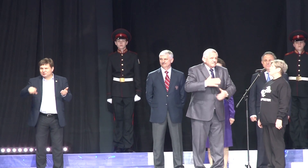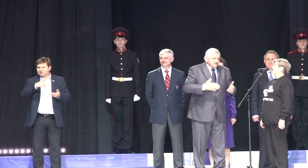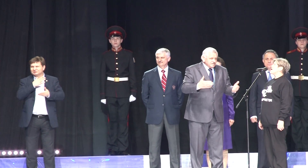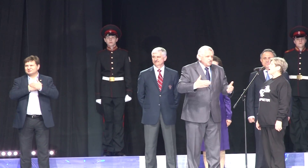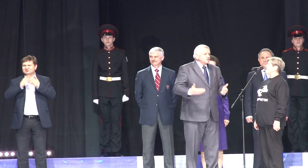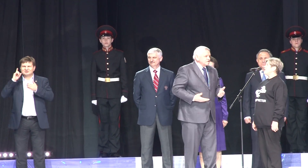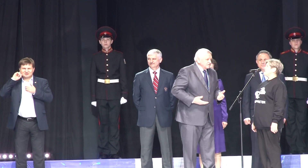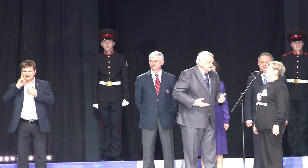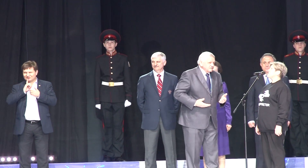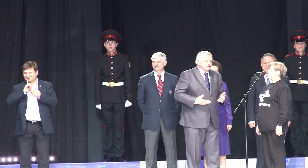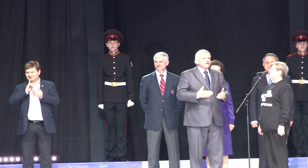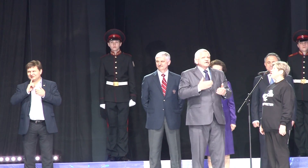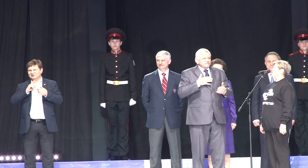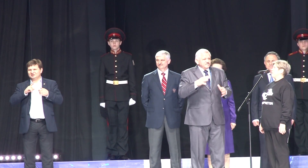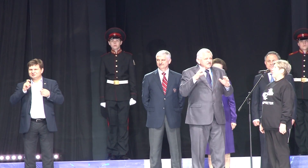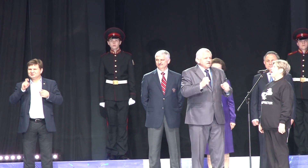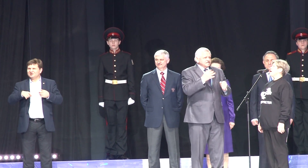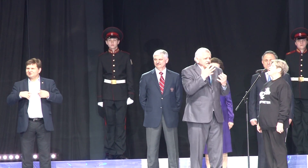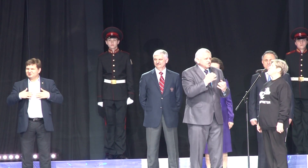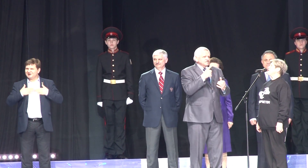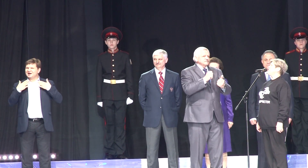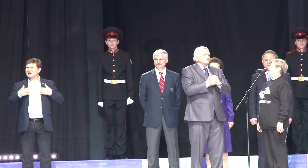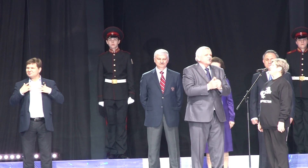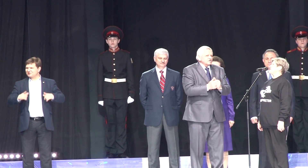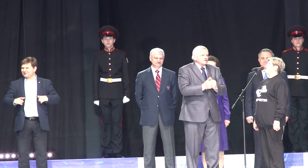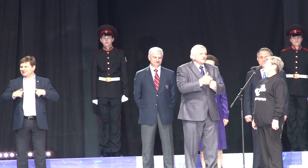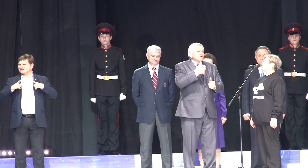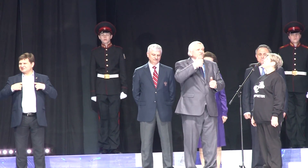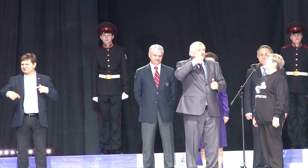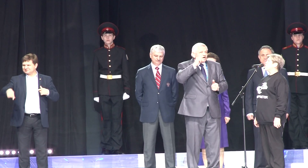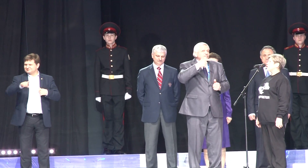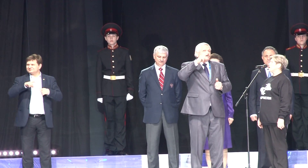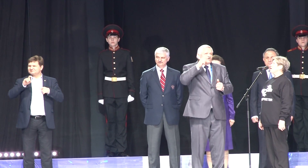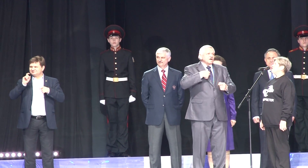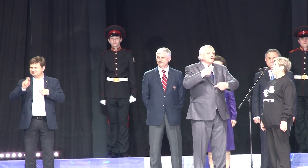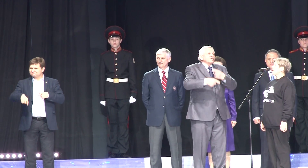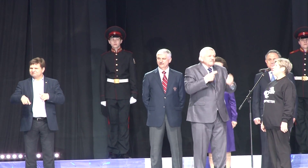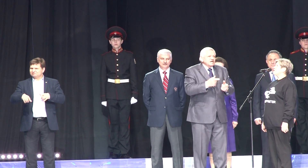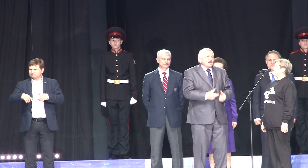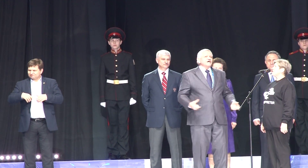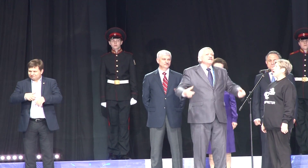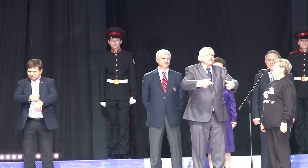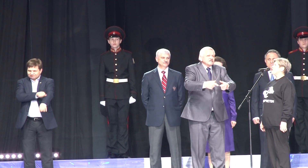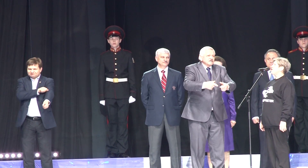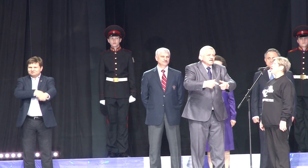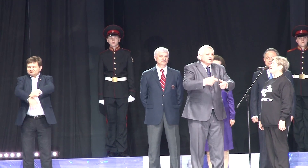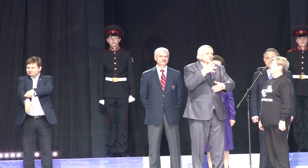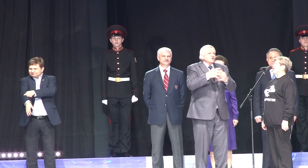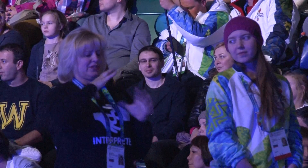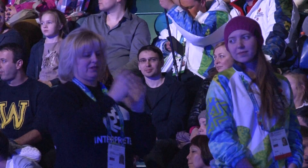И по статистике Организации Объединенных Наций в мире глухих примерно 78. И очень